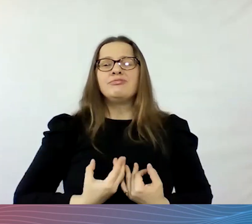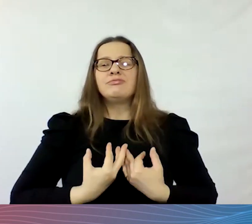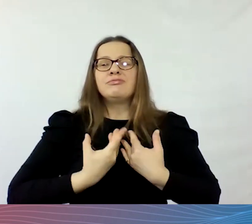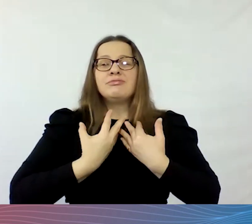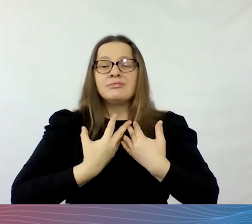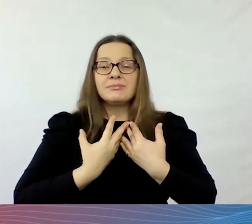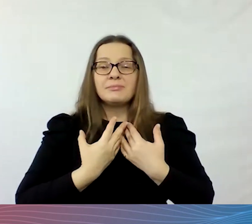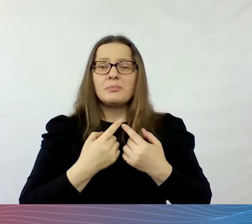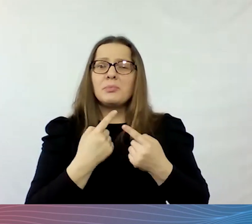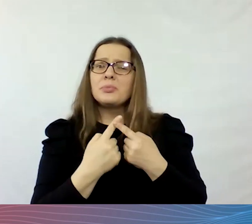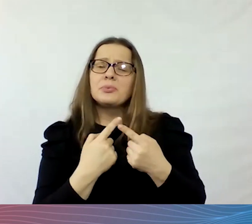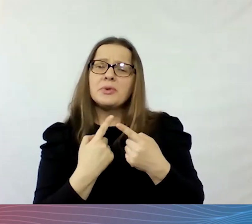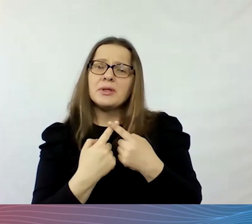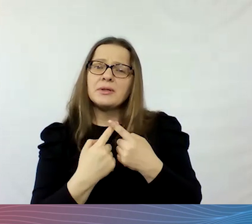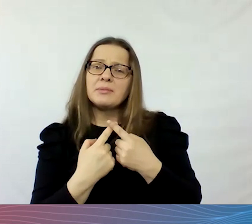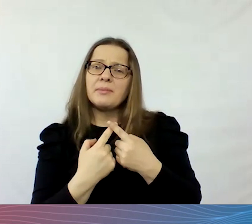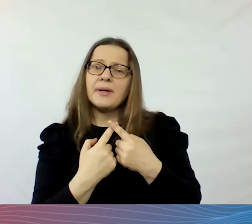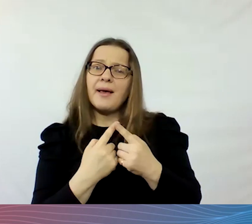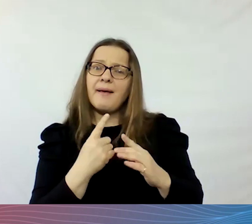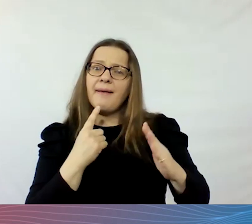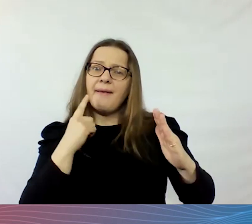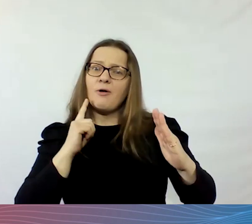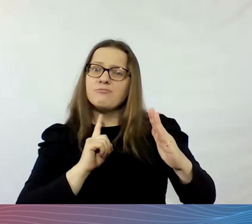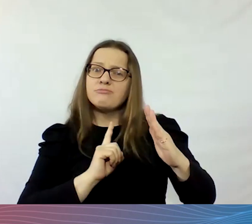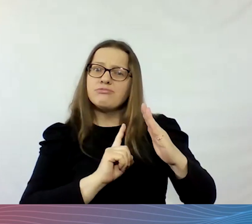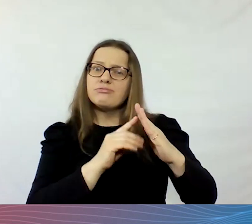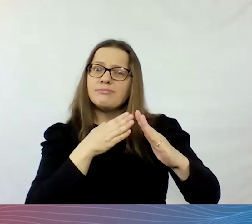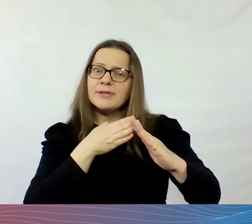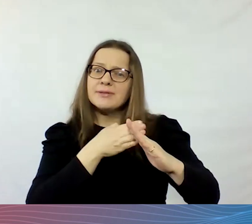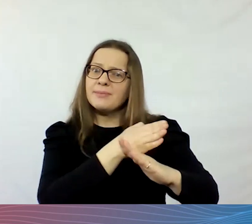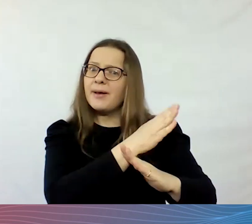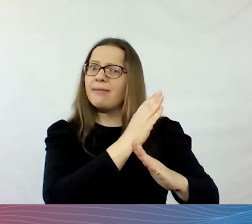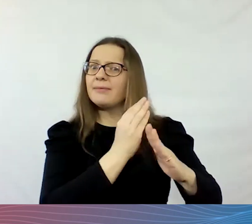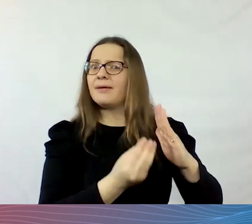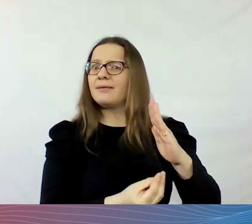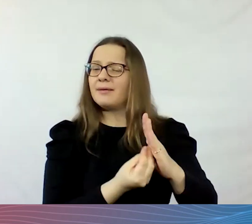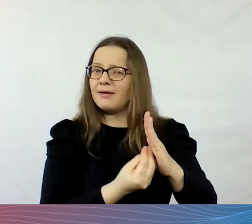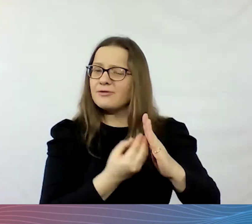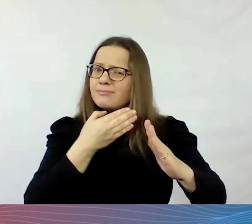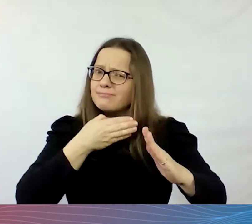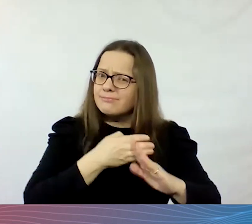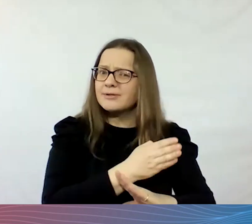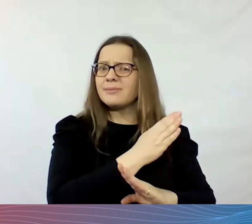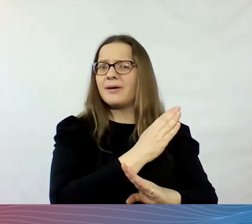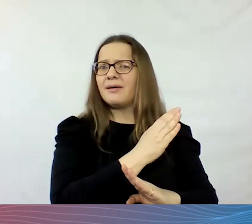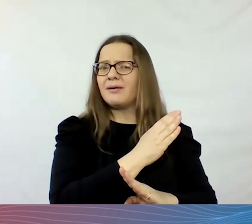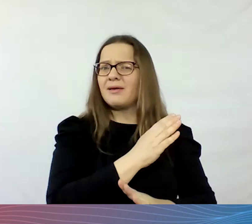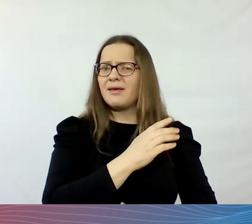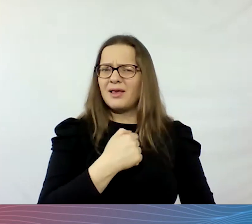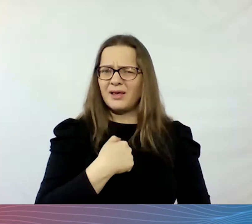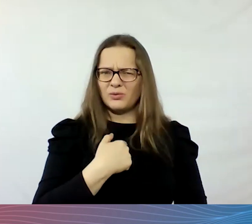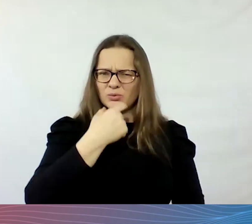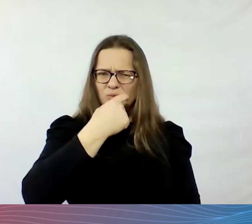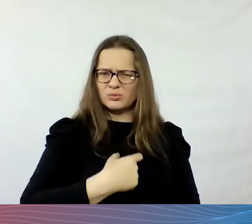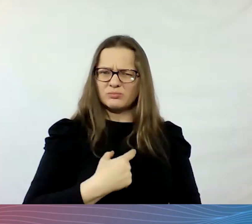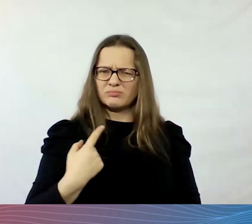Deus colocou você no corpo. Você não é um indivíduo, um cristão